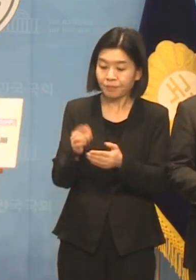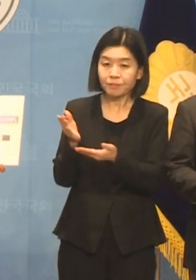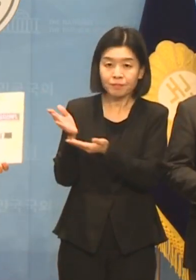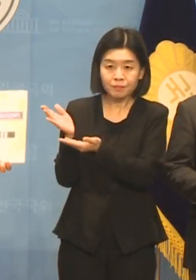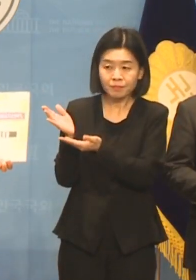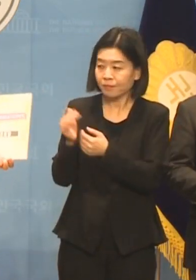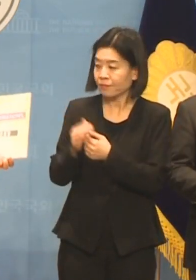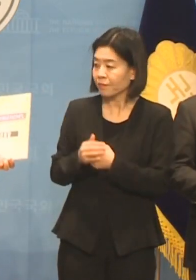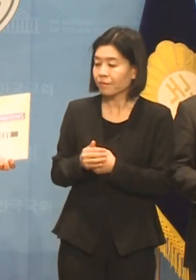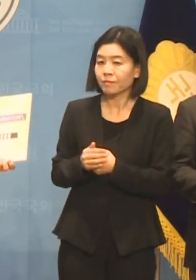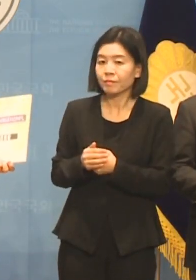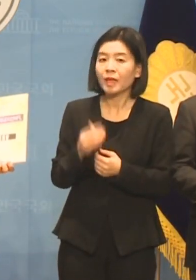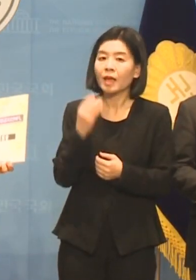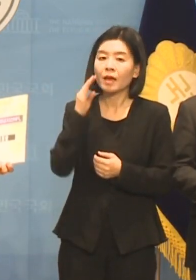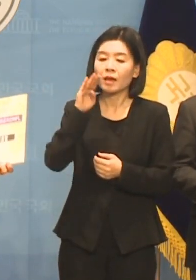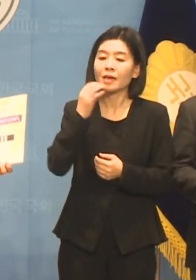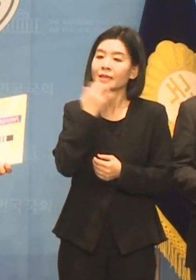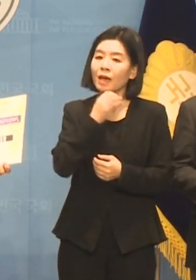가장 아래 보라색,